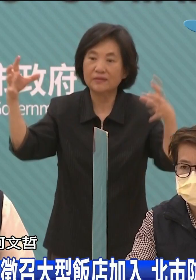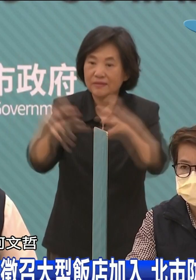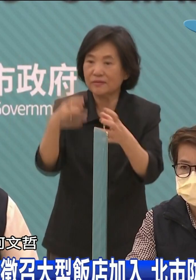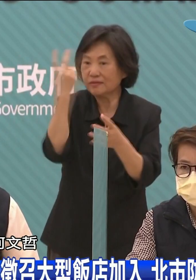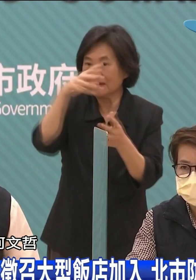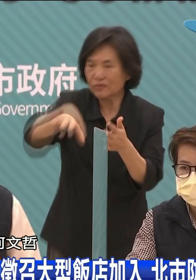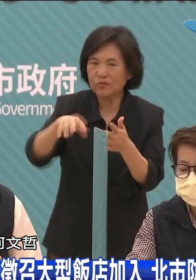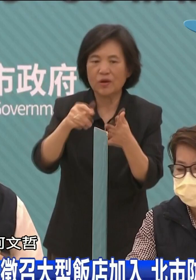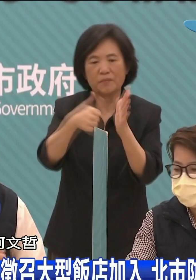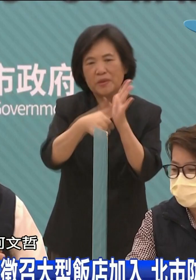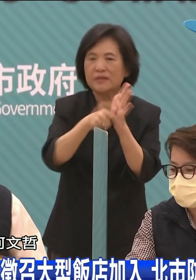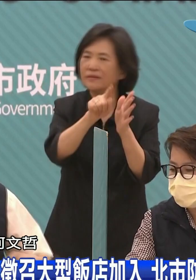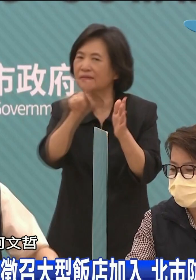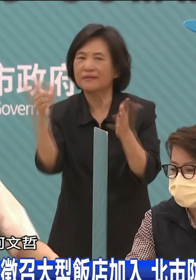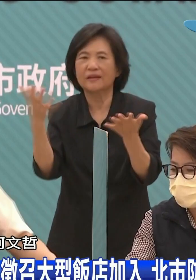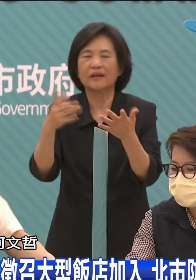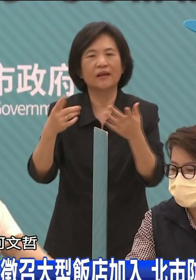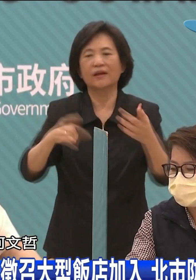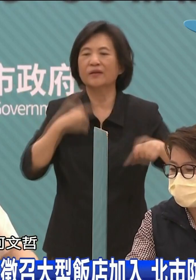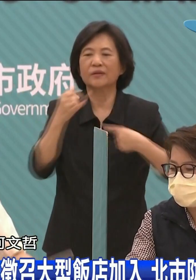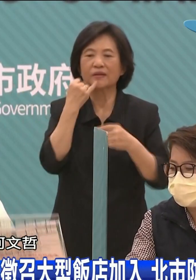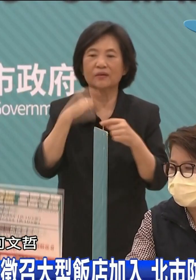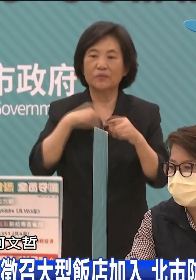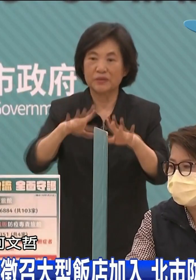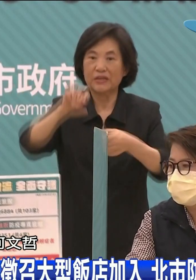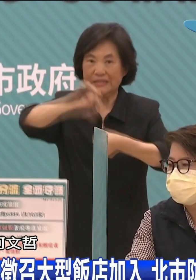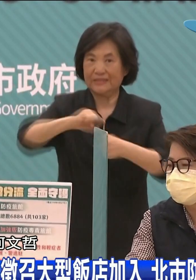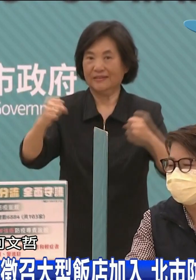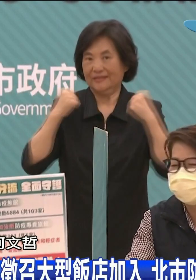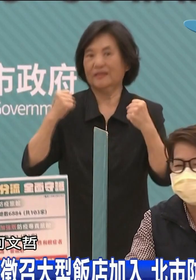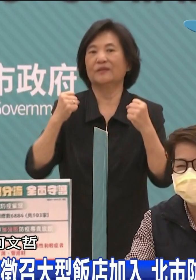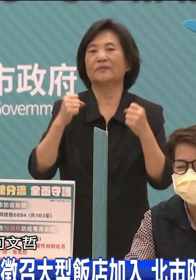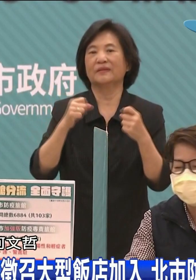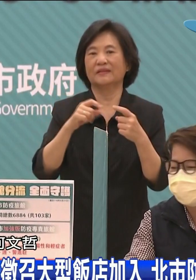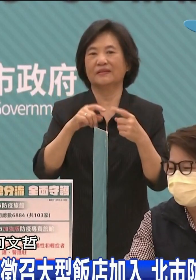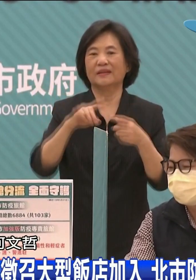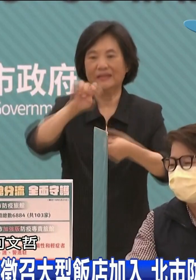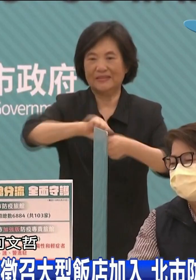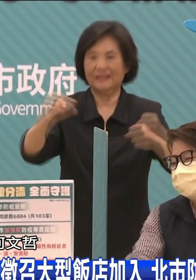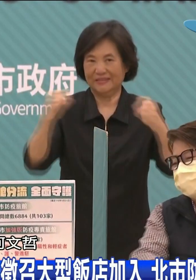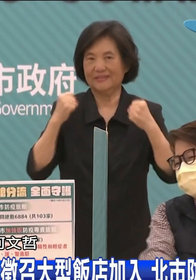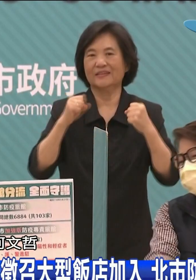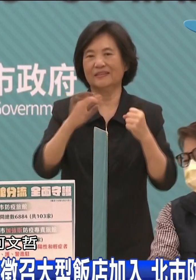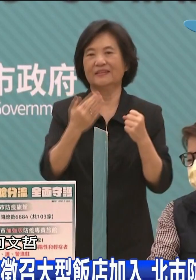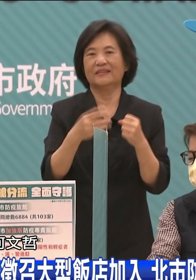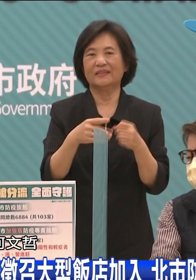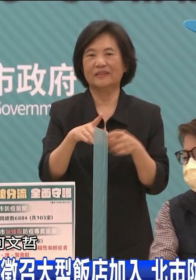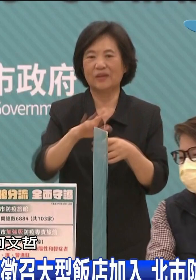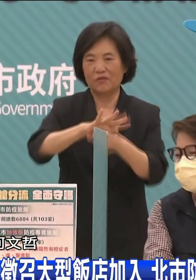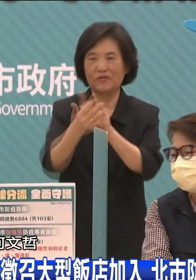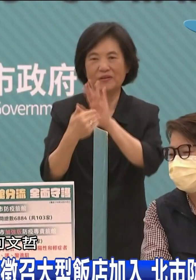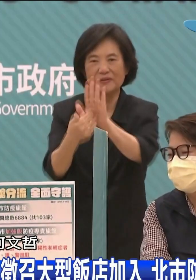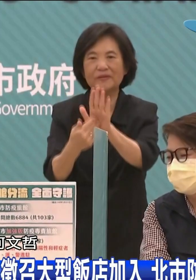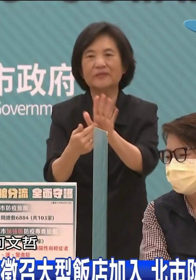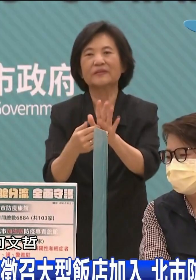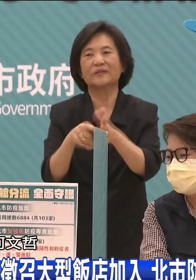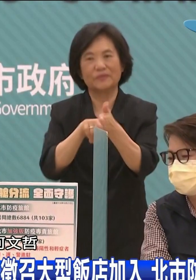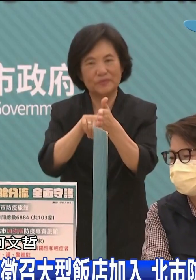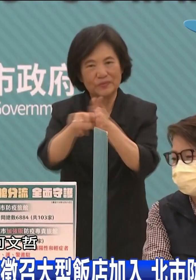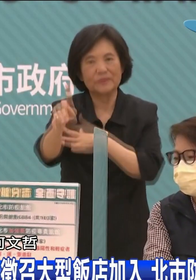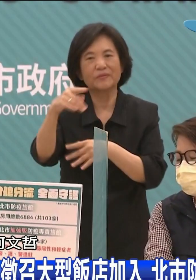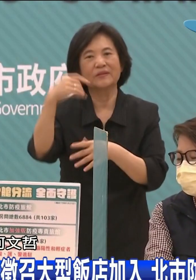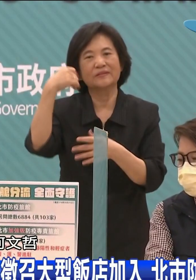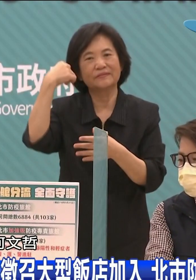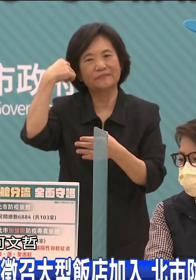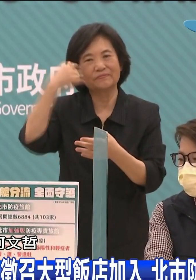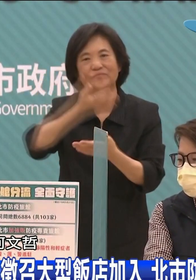是说我们把它叫做加强版防疫专责旅馆，有些拗口，其实就是集中检疫所，